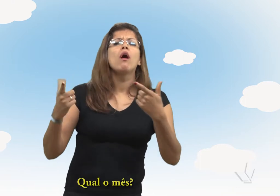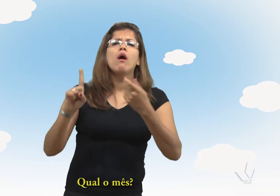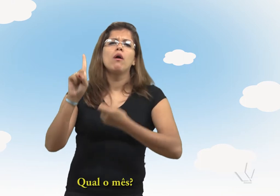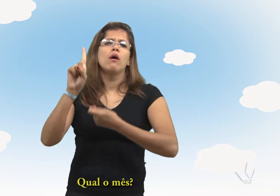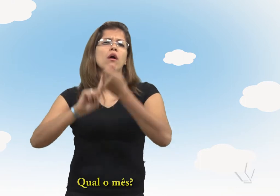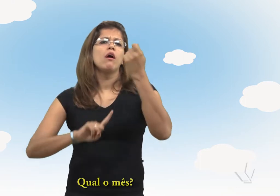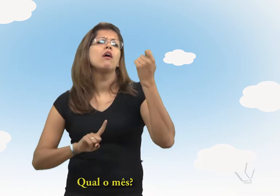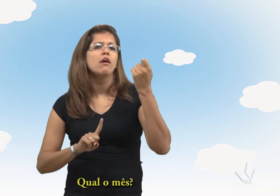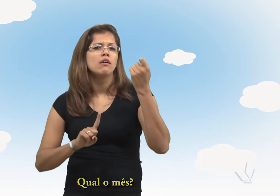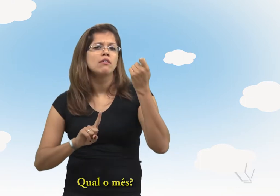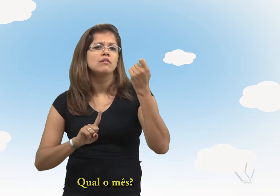Qual mês?